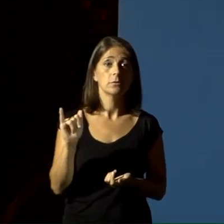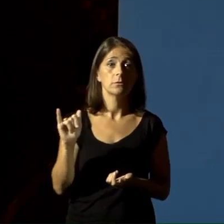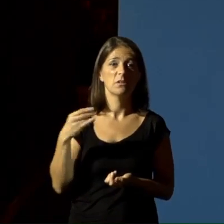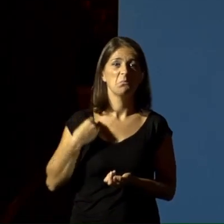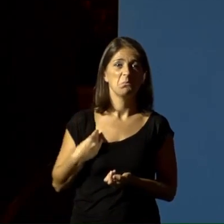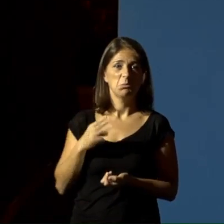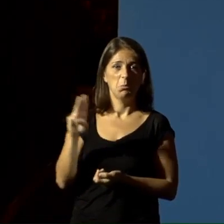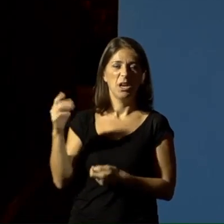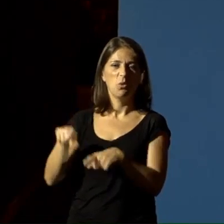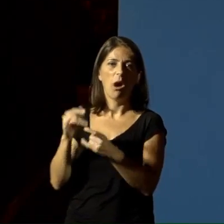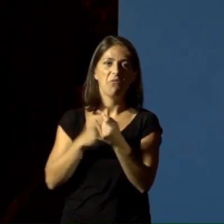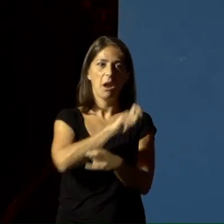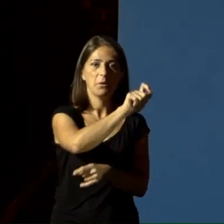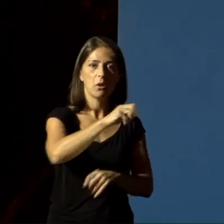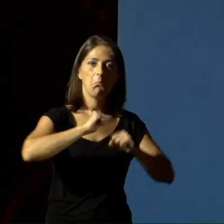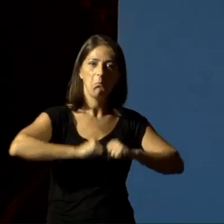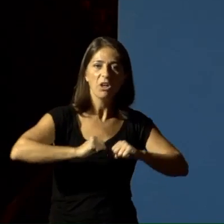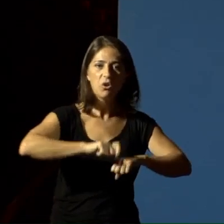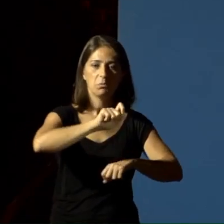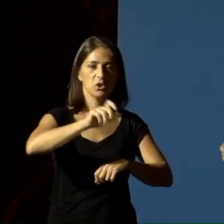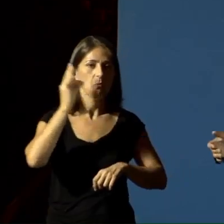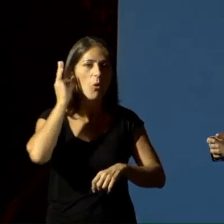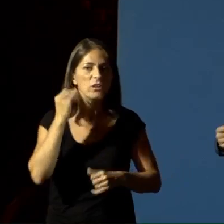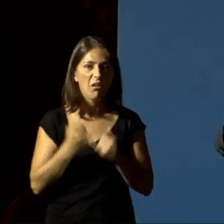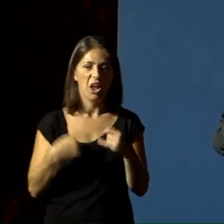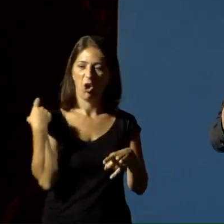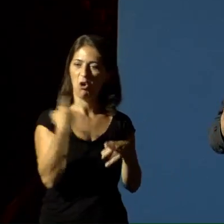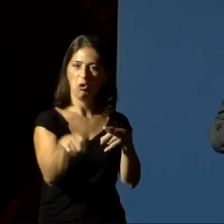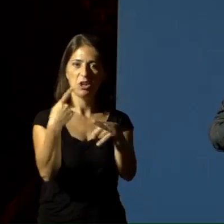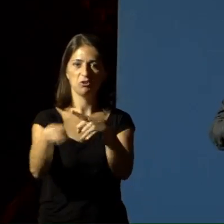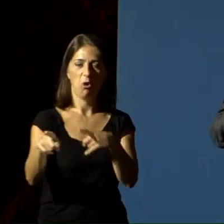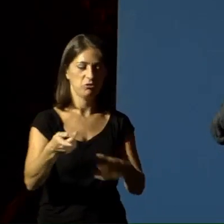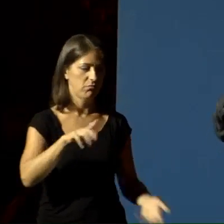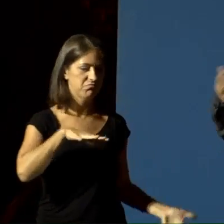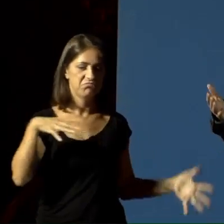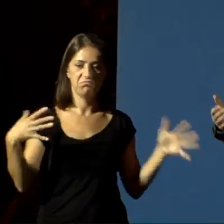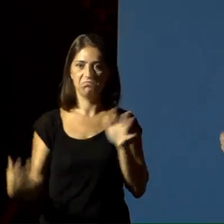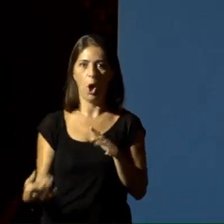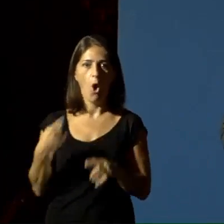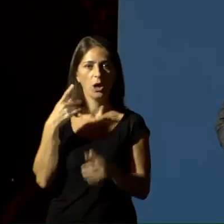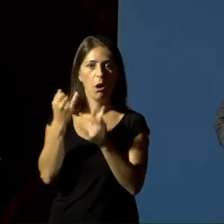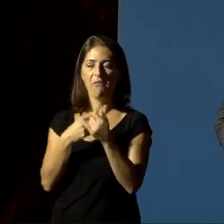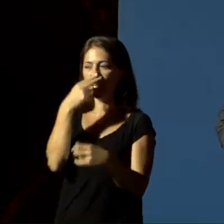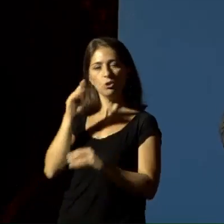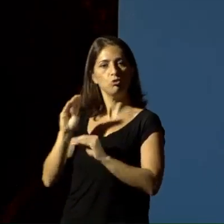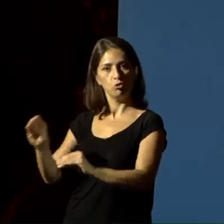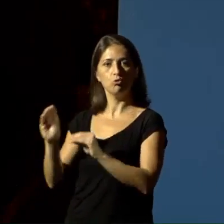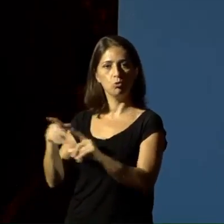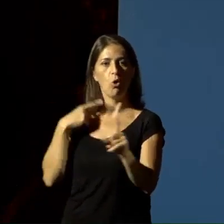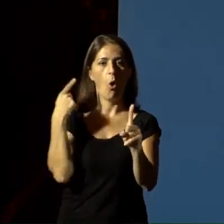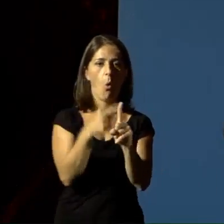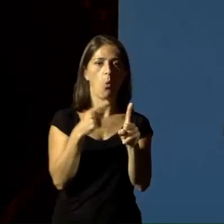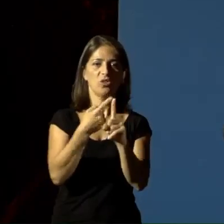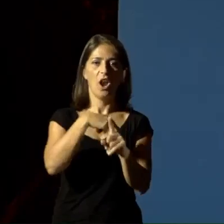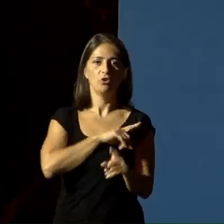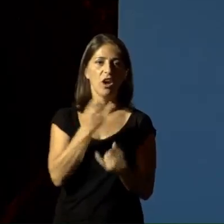A cosificación dos vellos, a cosificación das mulleres, nos tratan como simple mercancía para os seus intereses, para os intereses das minorías,